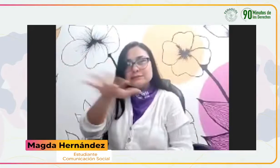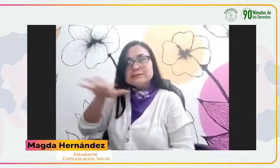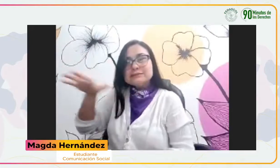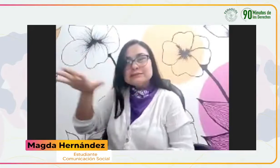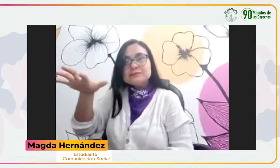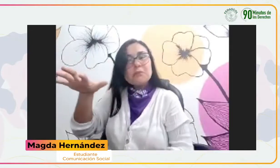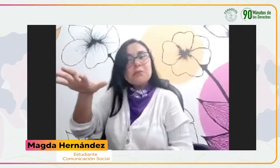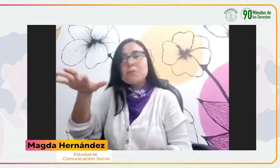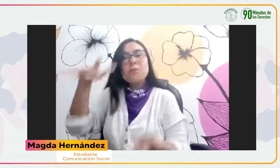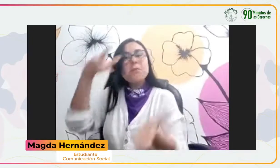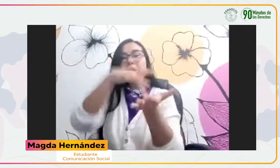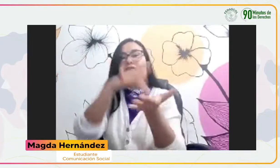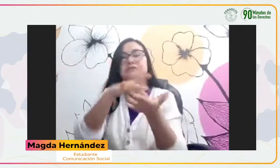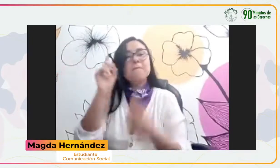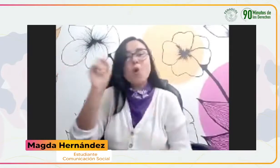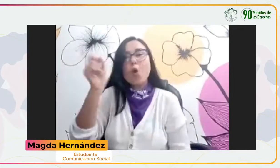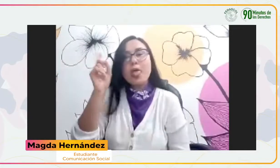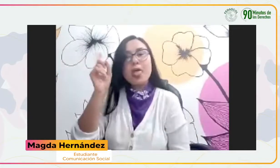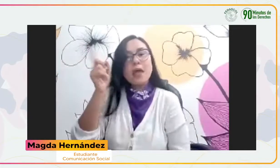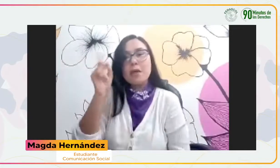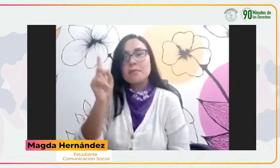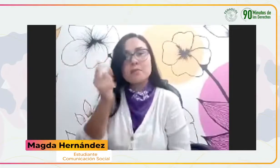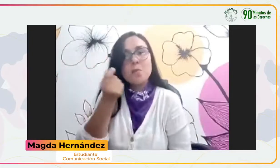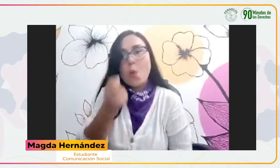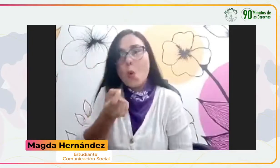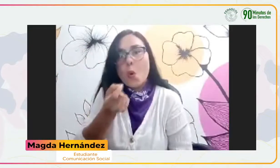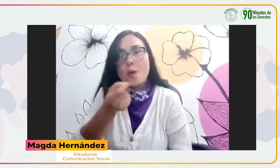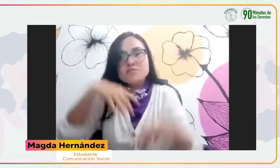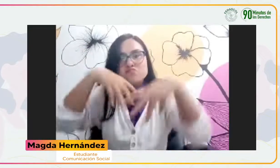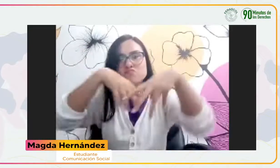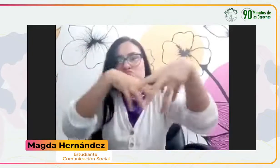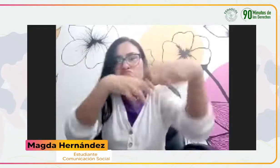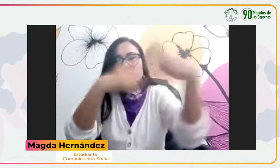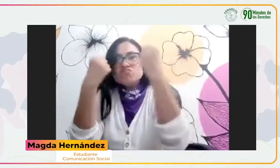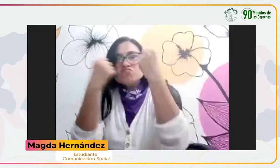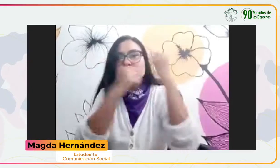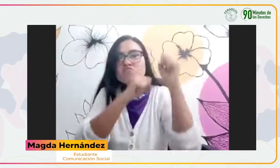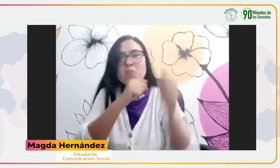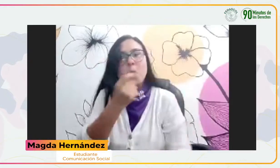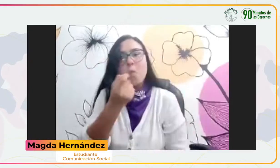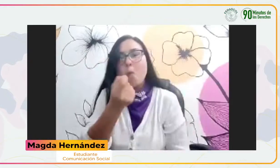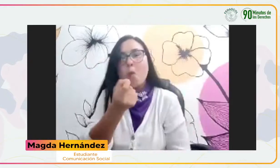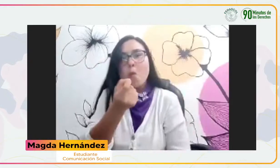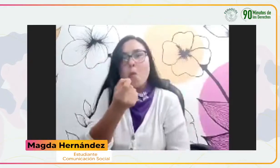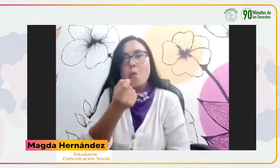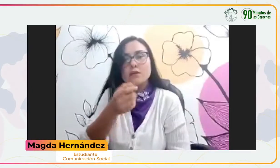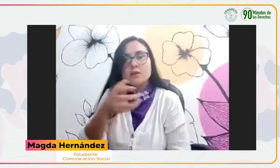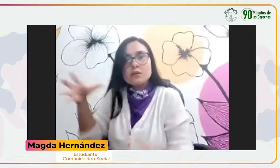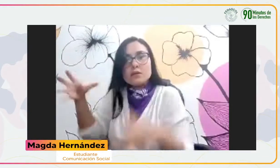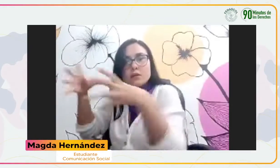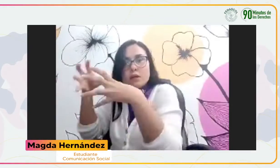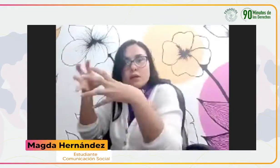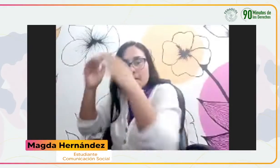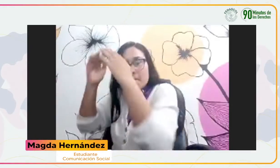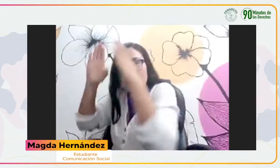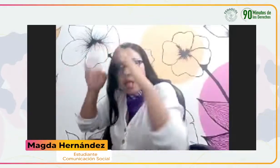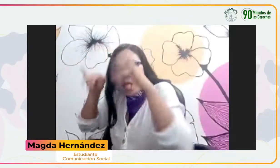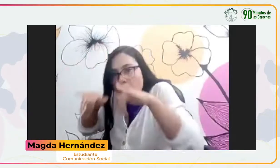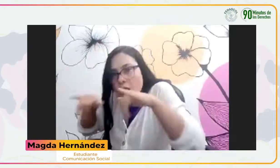de pronto que estén dentro del ámbito de líderes sociales, realmente encontramos